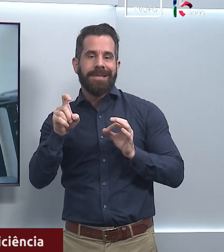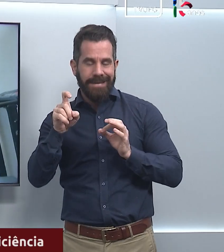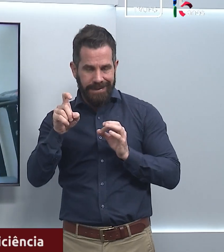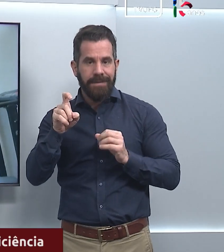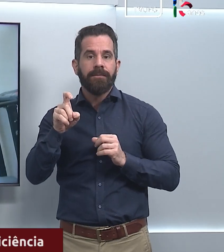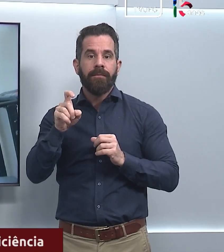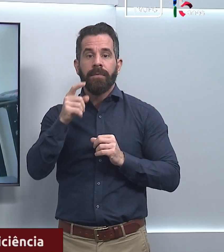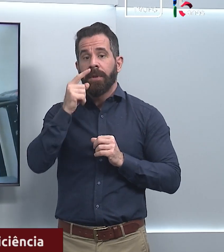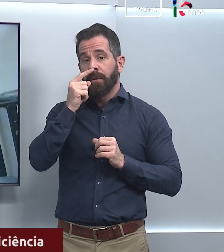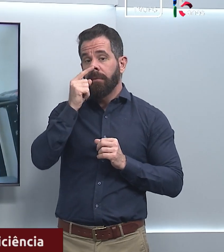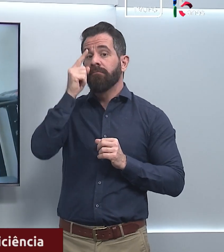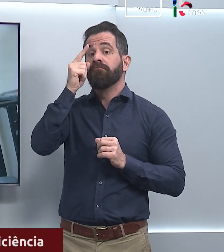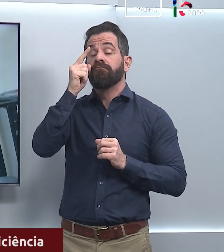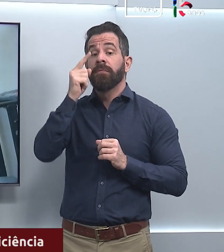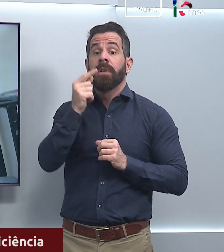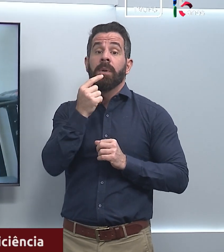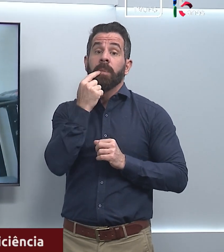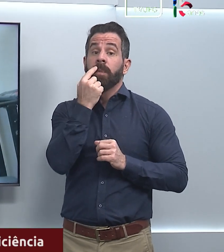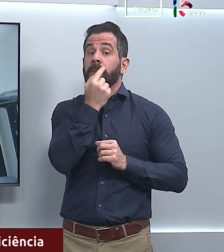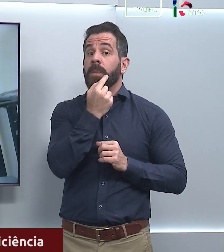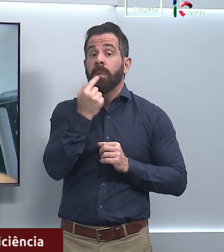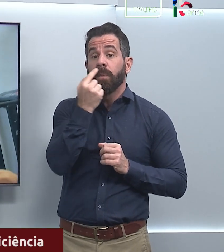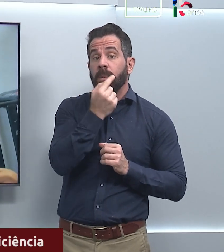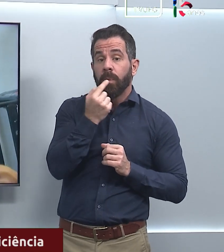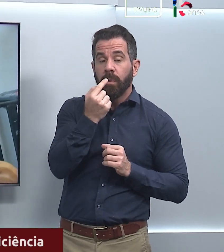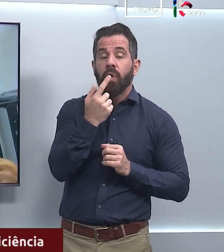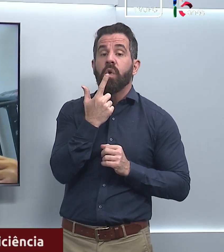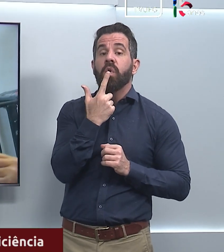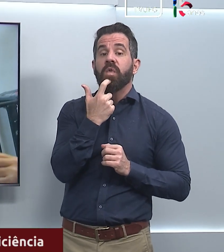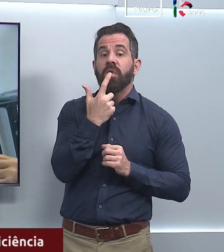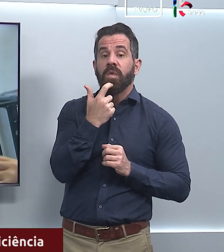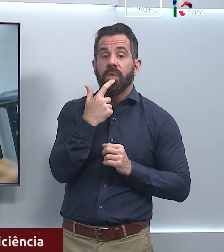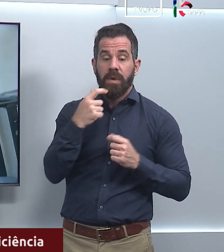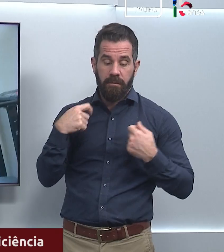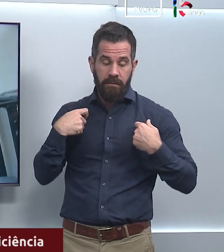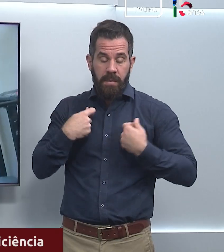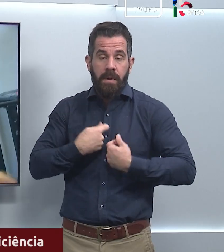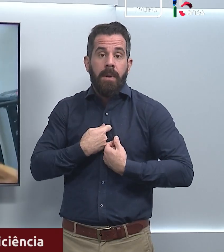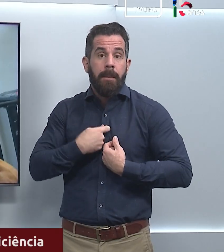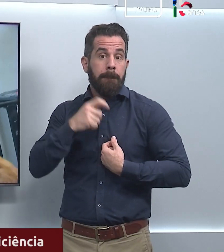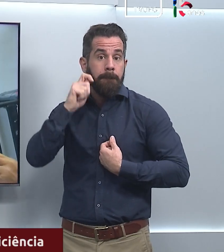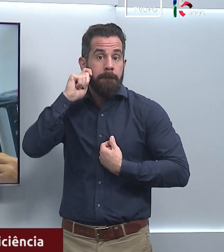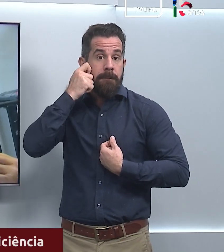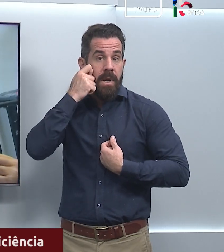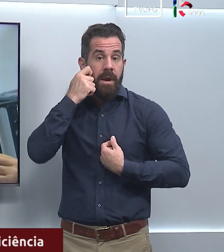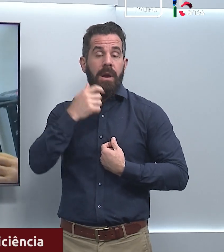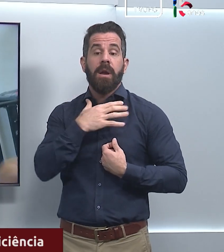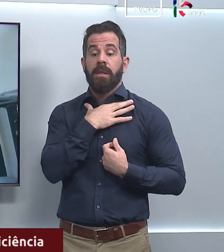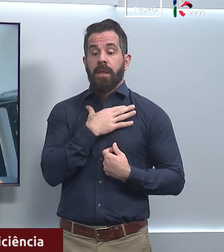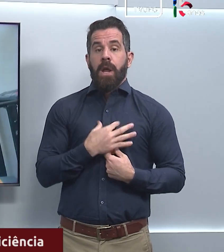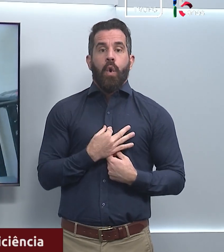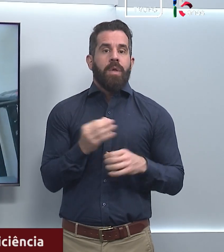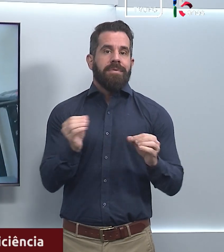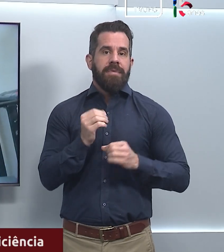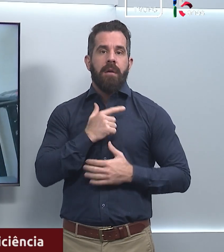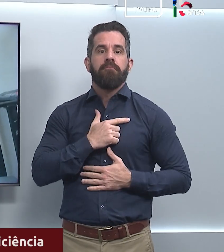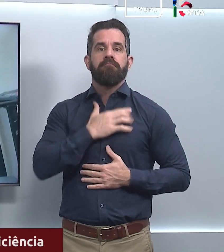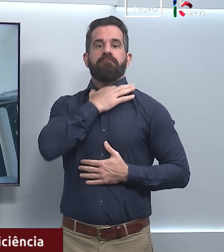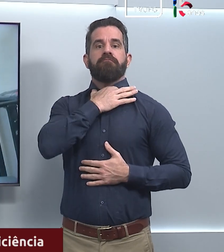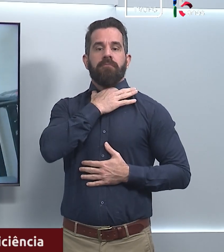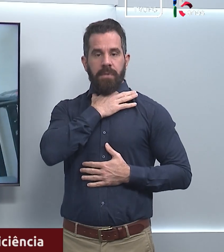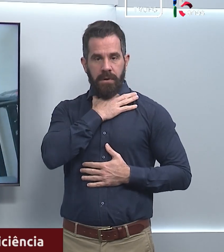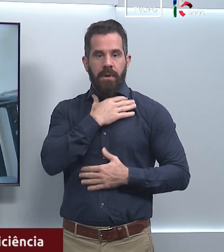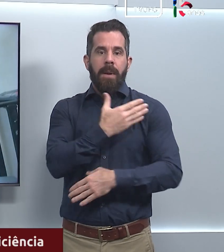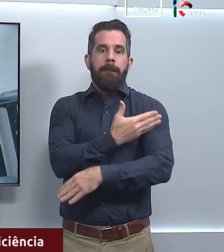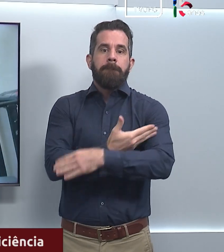o nariz arrebitado, estou de batom vermelho e uso uma blusa preta sem decote, sem manga, tendo ao fundo